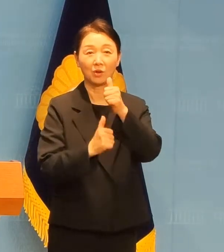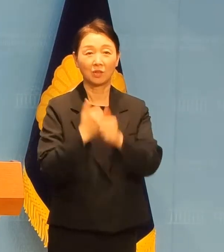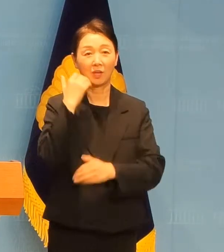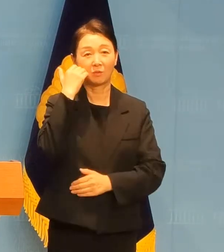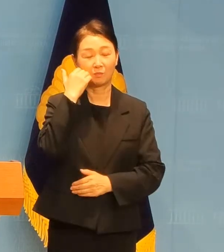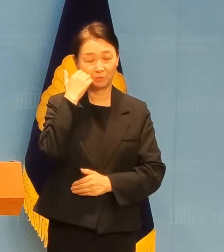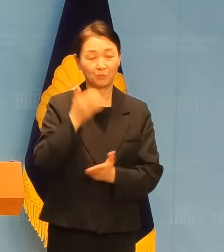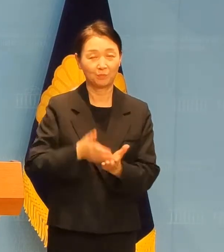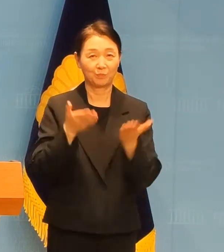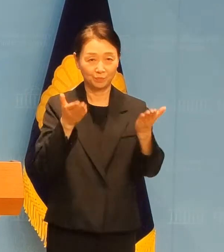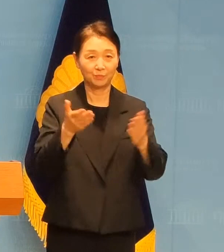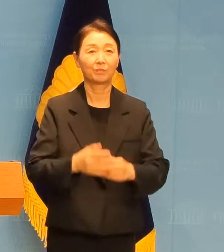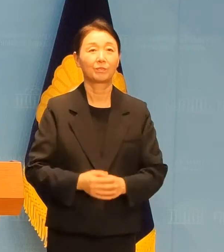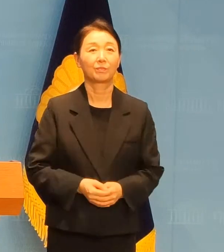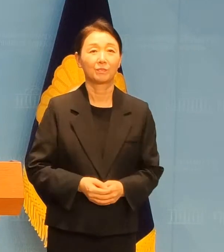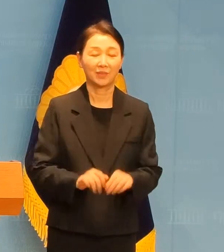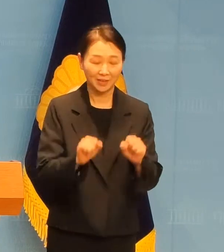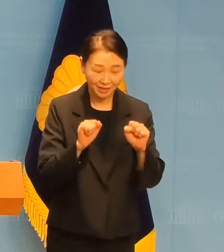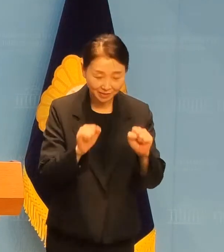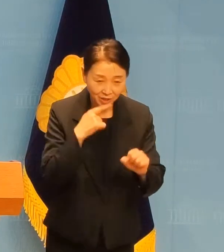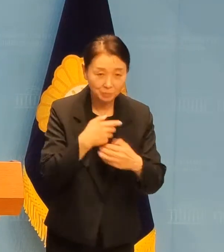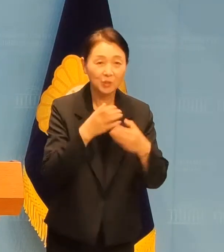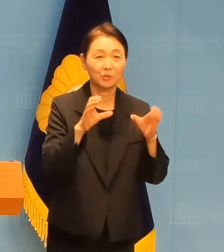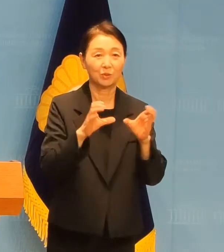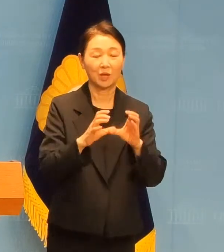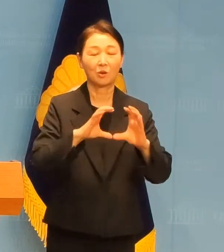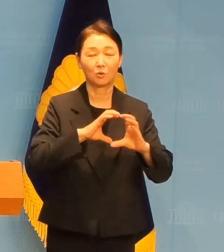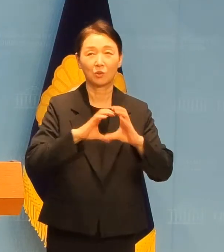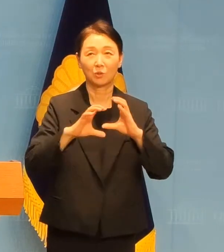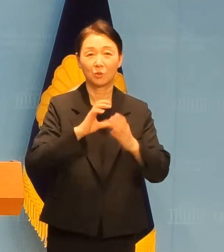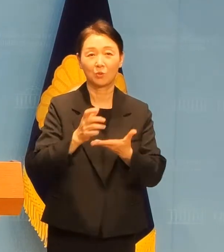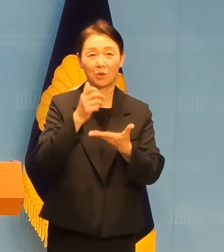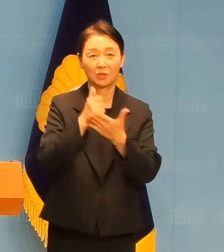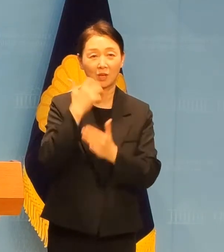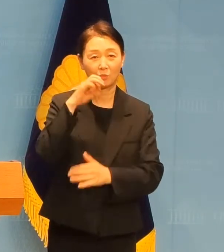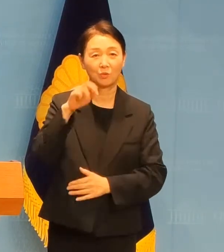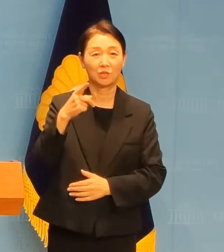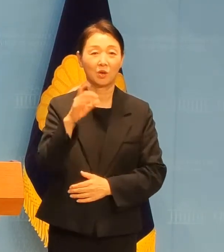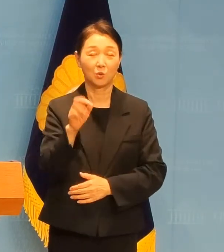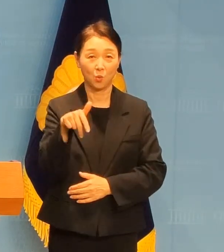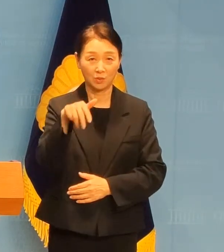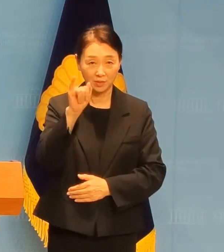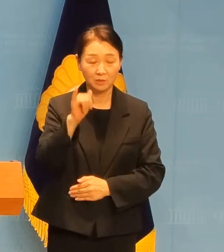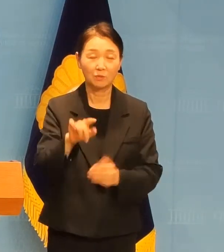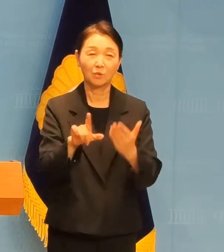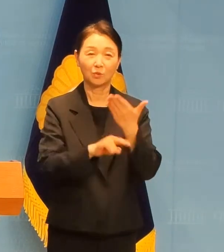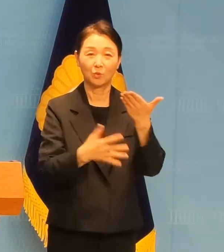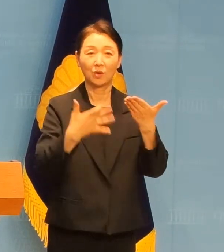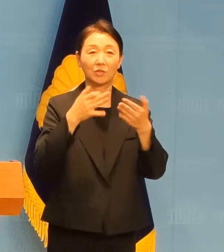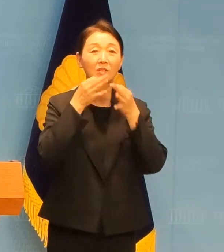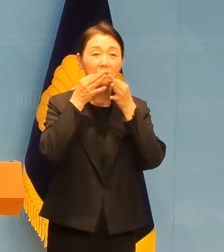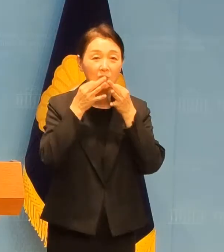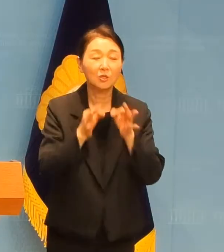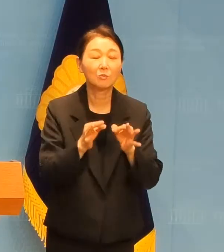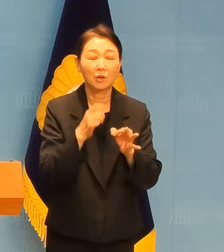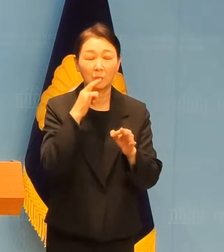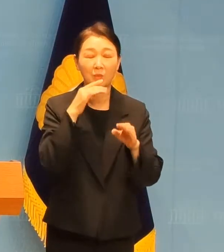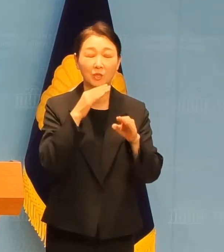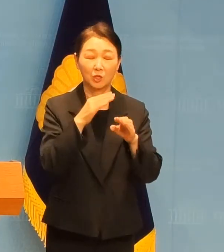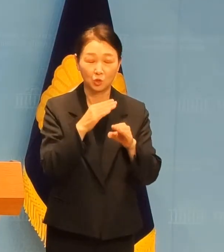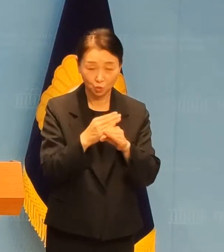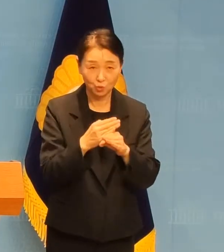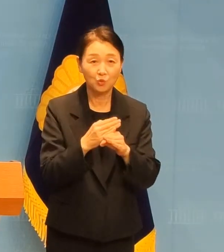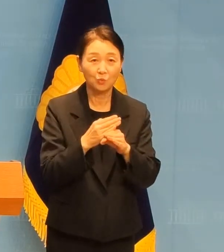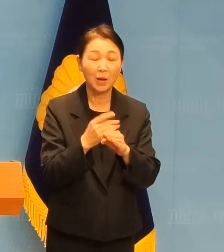주간 브리핑입니다. 안녕하십니까. 더불어민주당 국민소통위원장 전용기입니다. 9월 19일 금요일 민주파출소